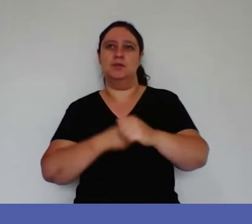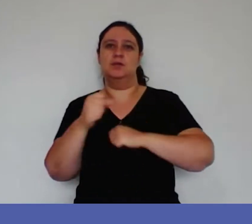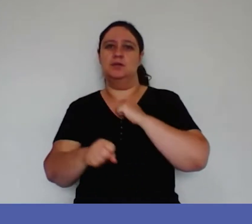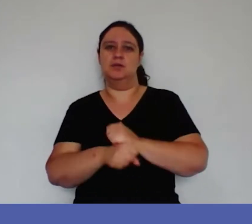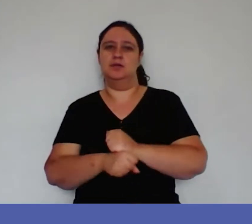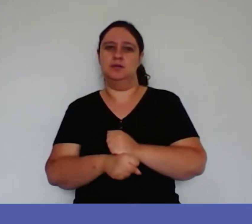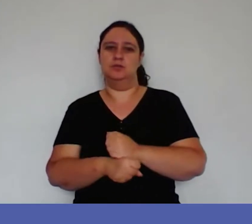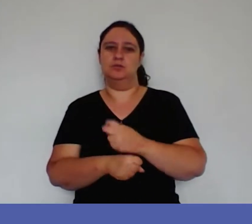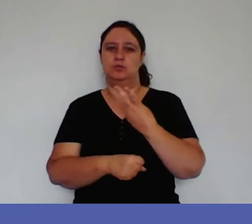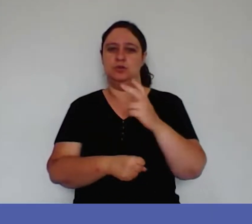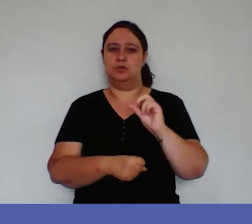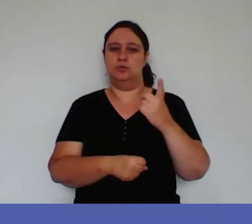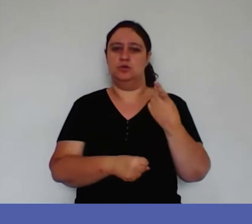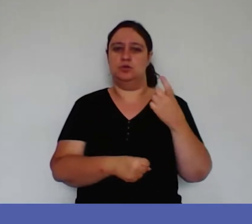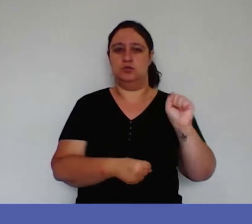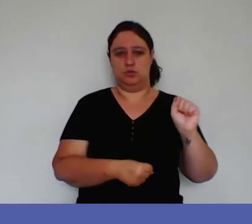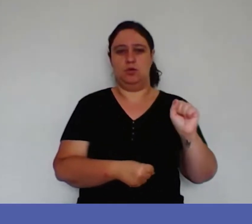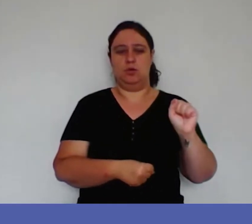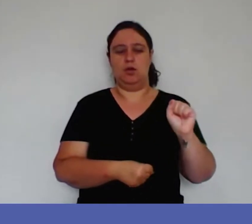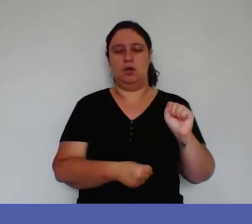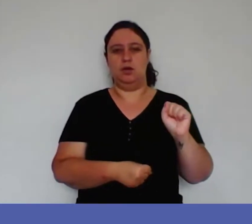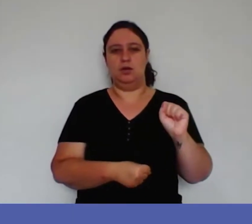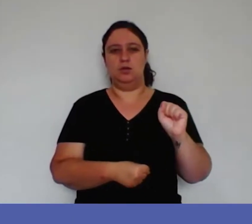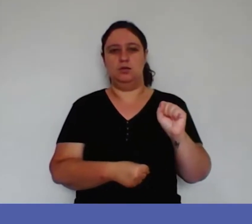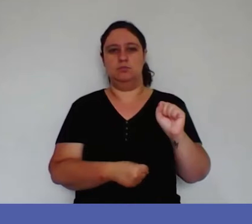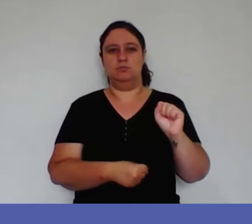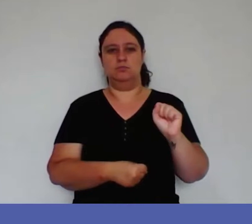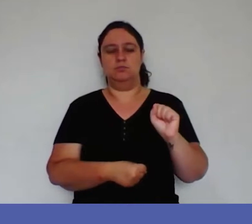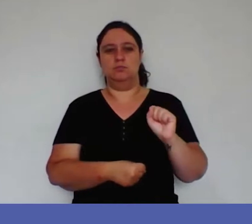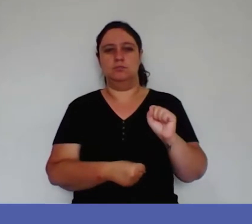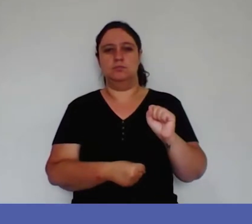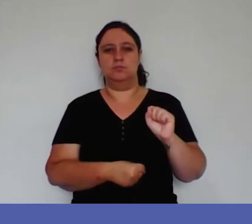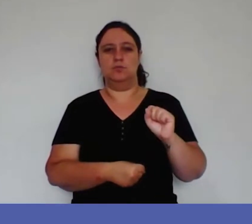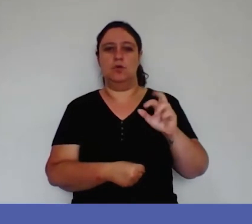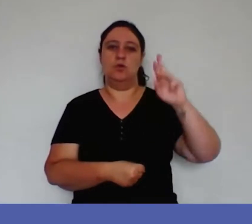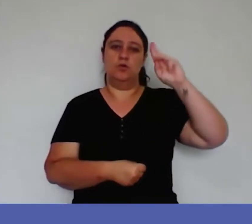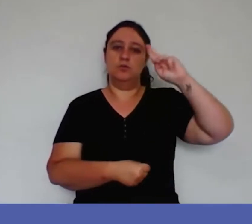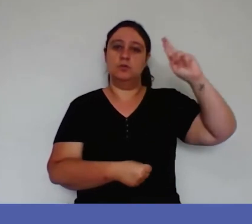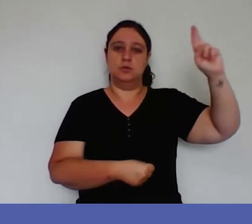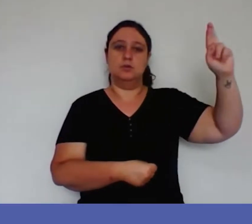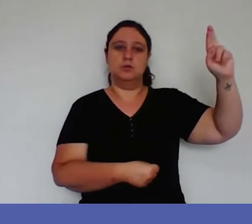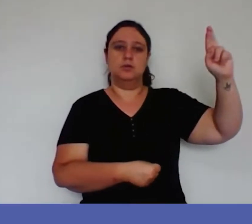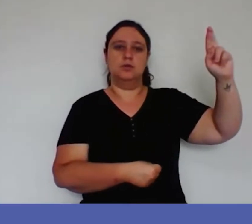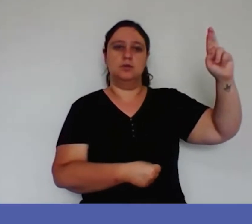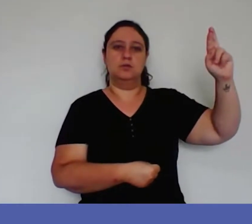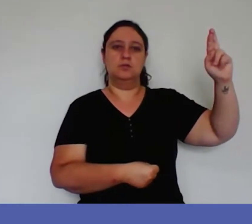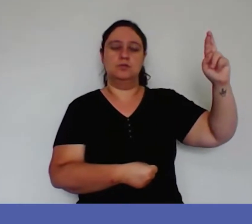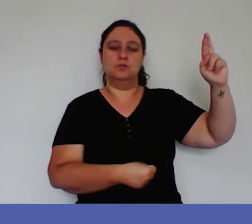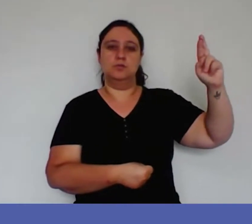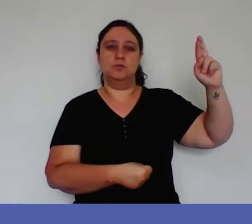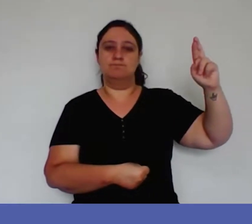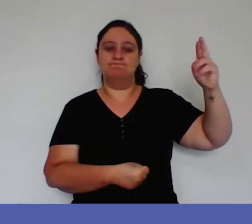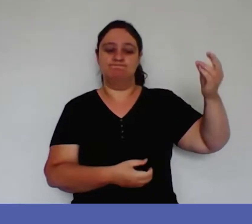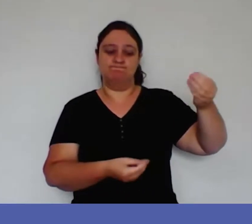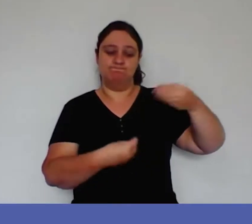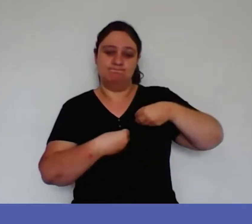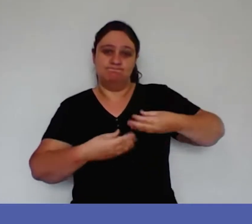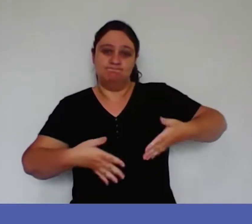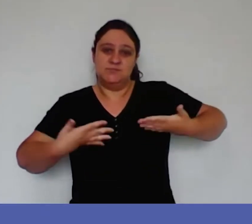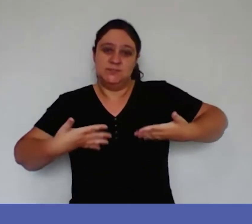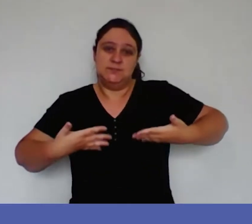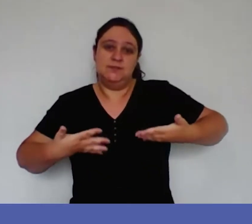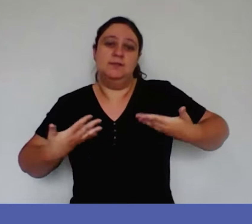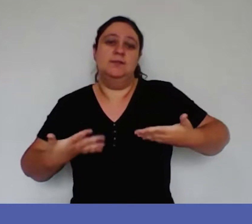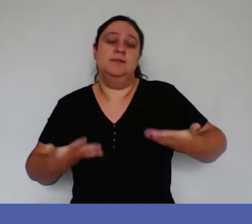2018, o Senhor nos acelerou um processo de uma das